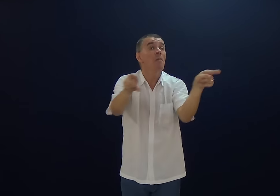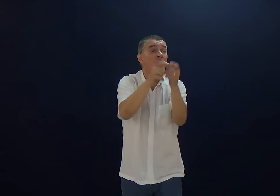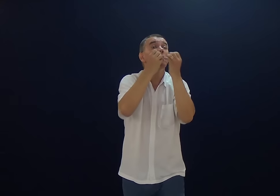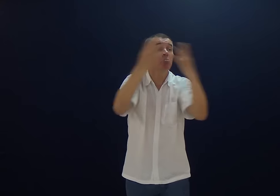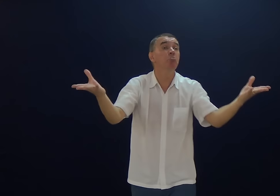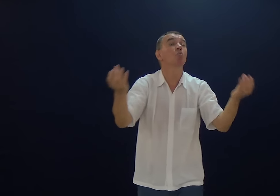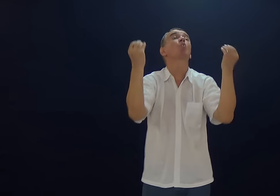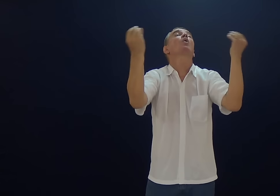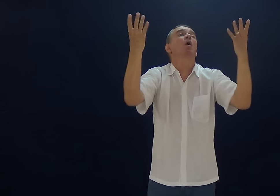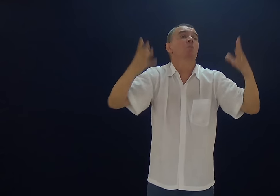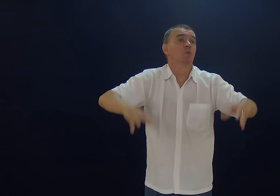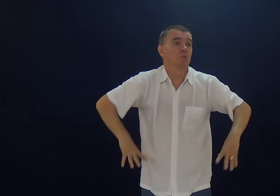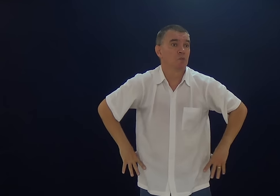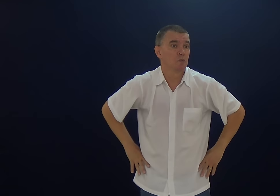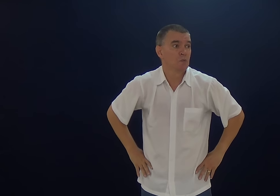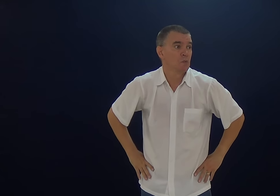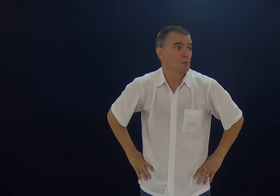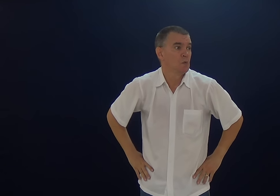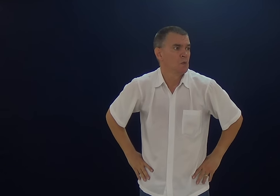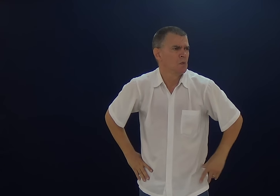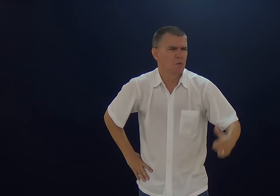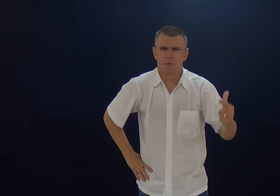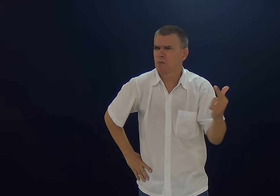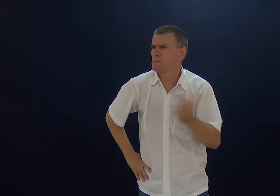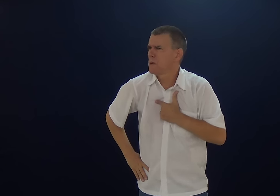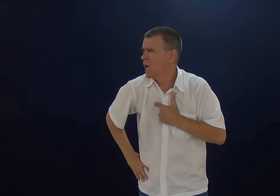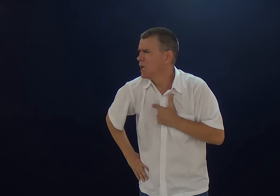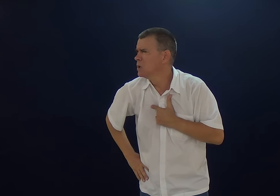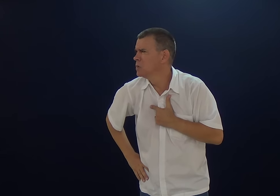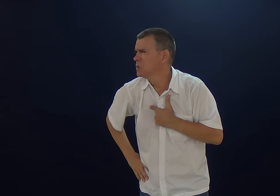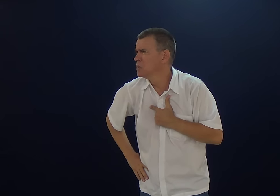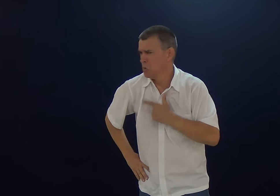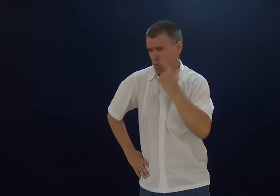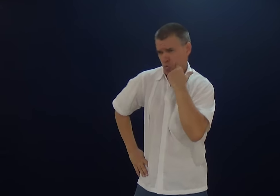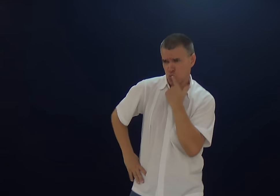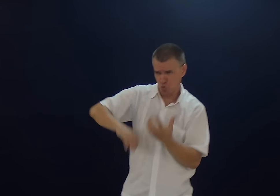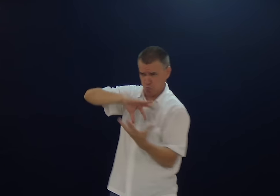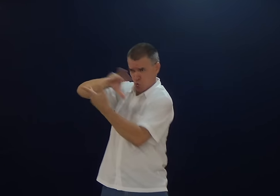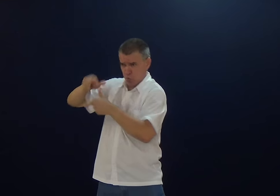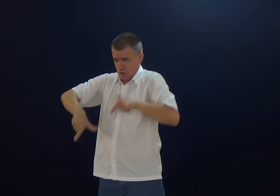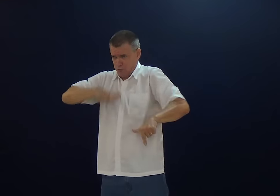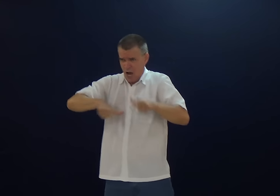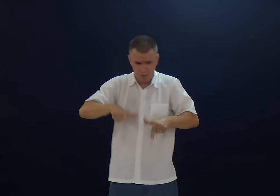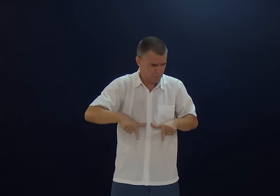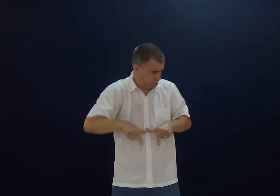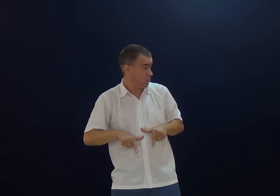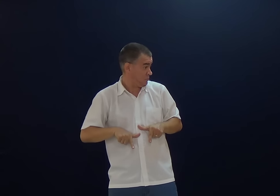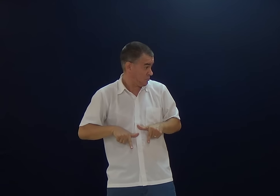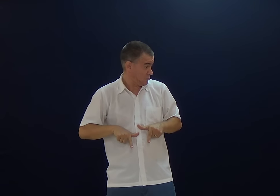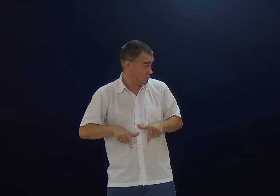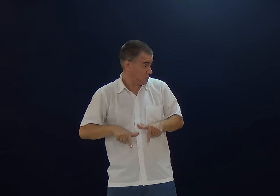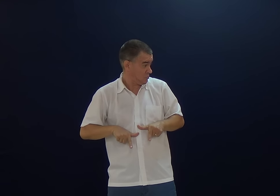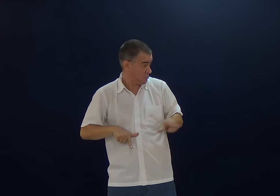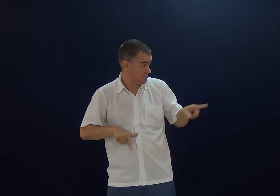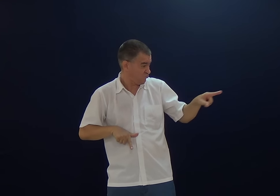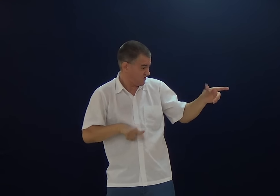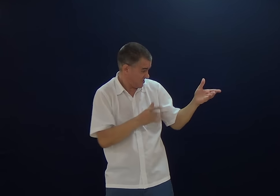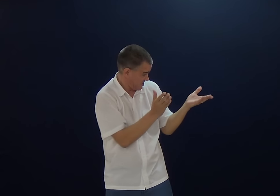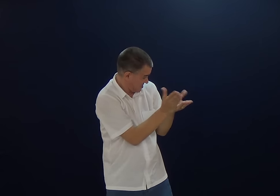Jesus eu vou dizer para vocês que muitos crentes também cometem esse pecado muitos crentes também lá no